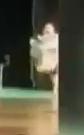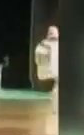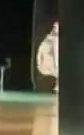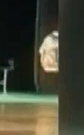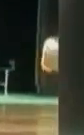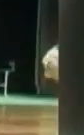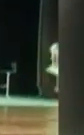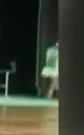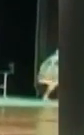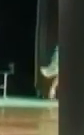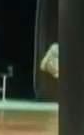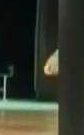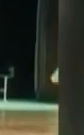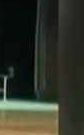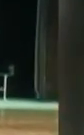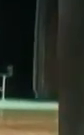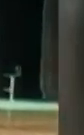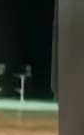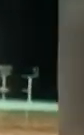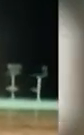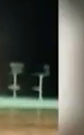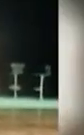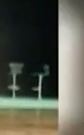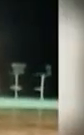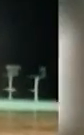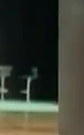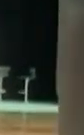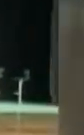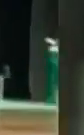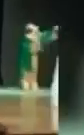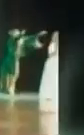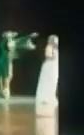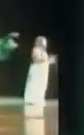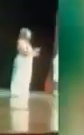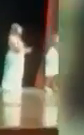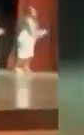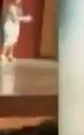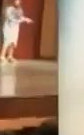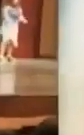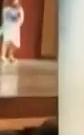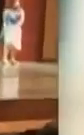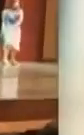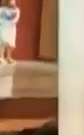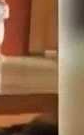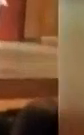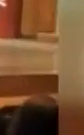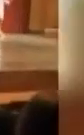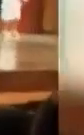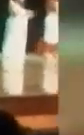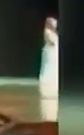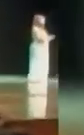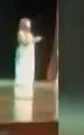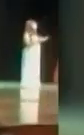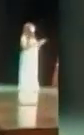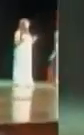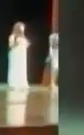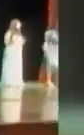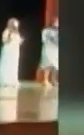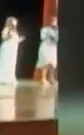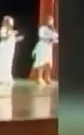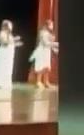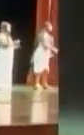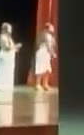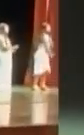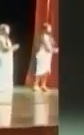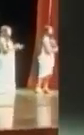César Augusto Hernández. Este año ellos comenzaron este arduo trabajo y por supuesto aquí tenemos una muestra de lo que usted verá